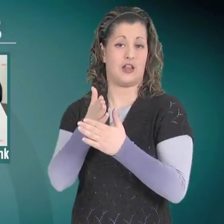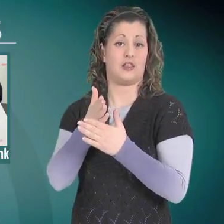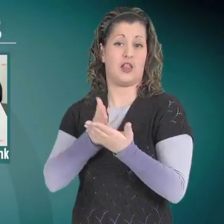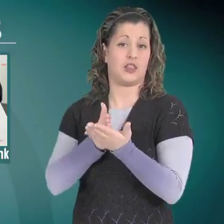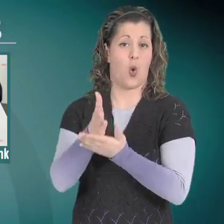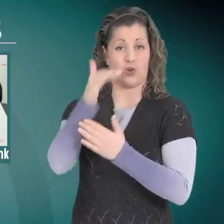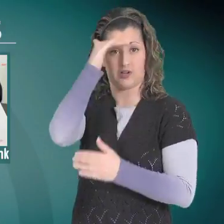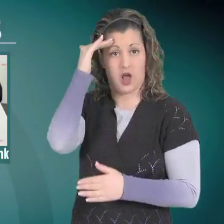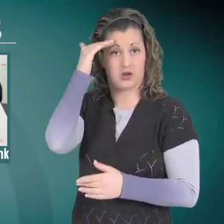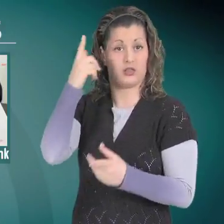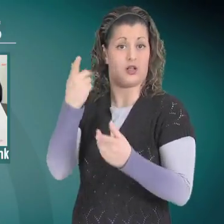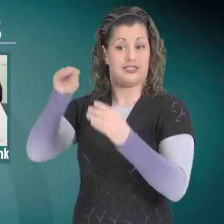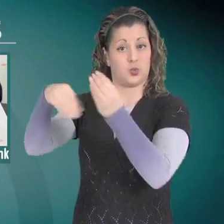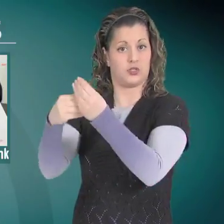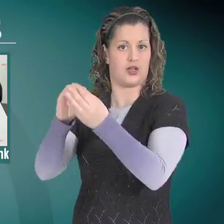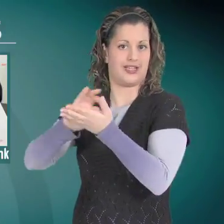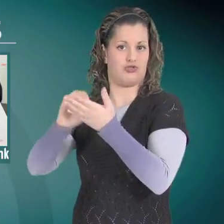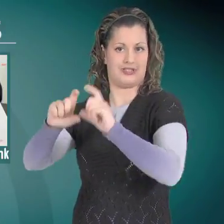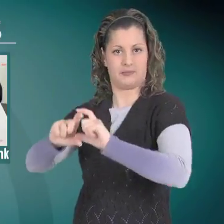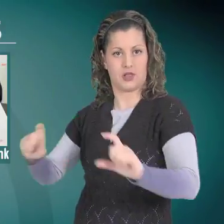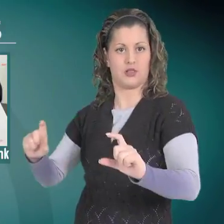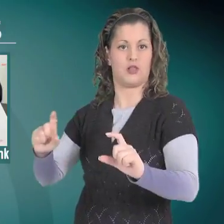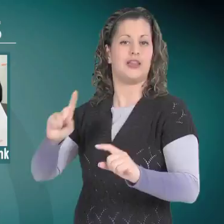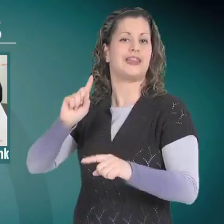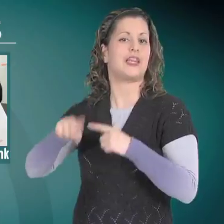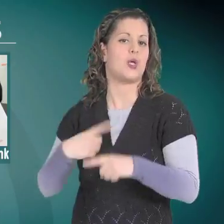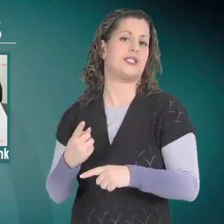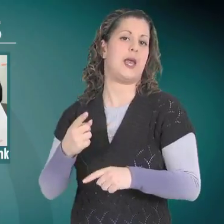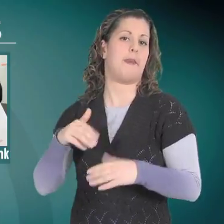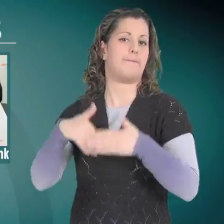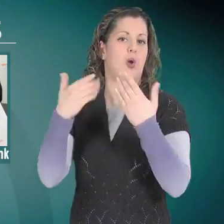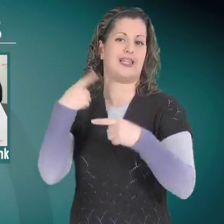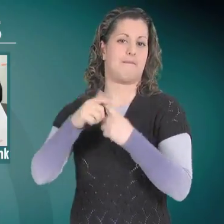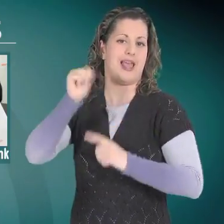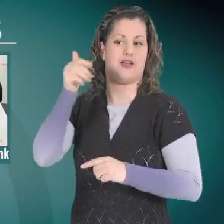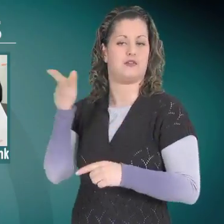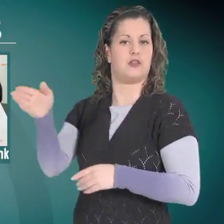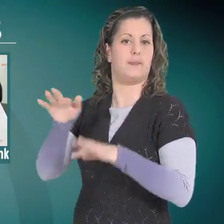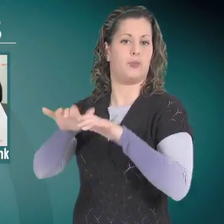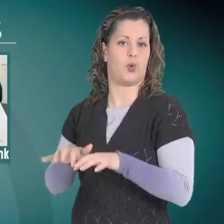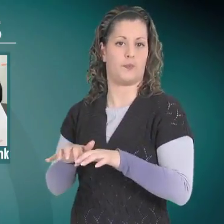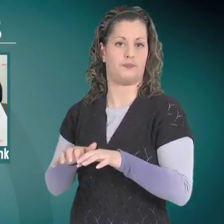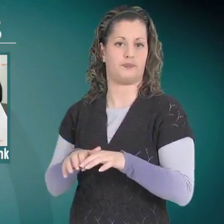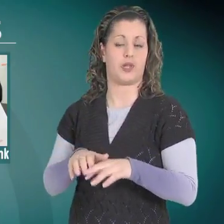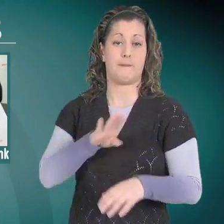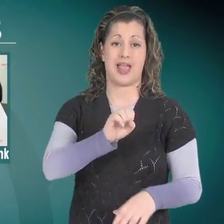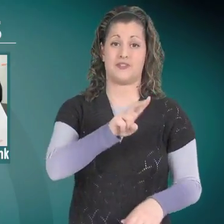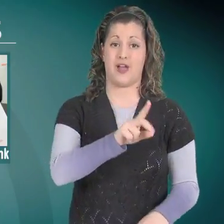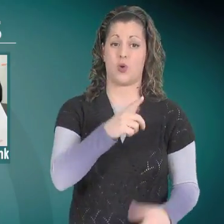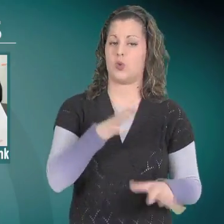beispielsweise der satz behinderte sind dauernd krank mit dem zusatz versehen und trotzdem morgens die ersten im büro das bsv meinte es im